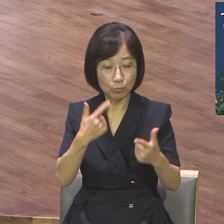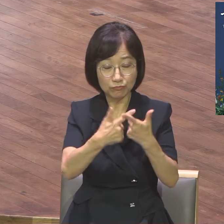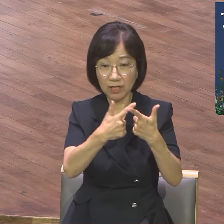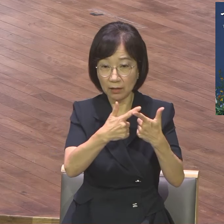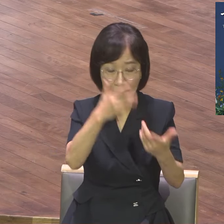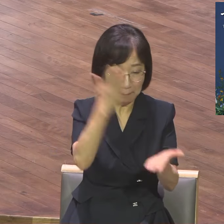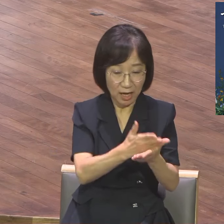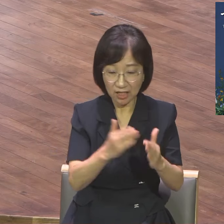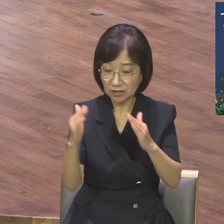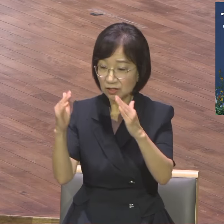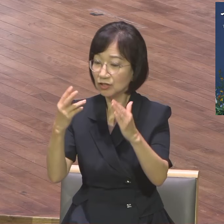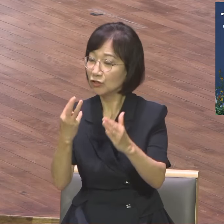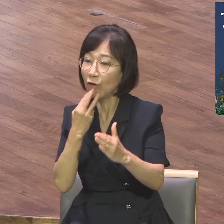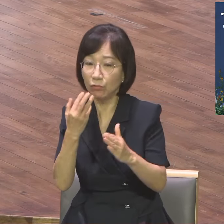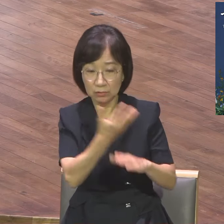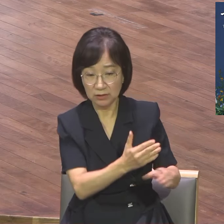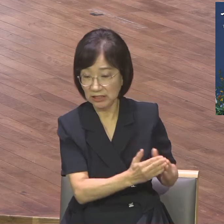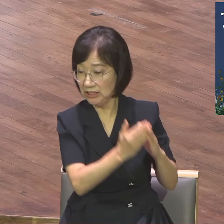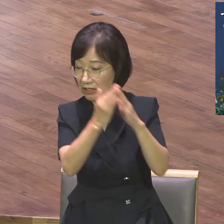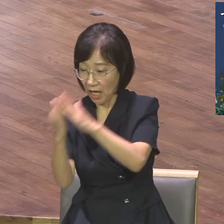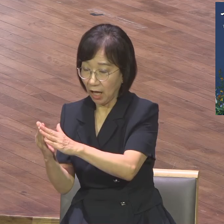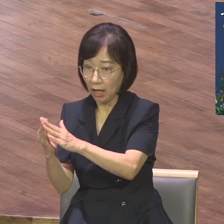단 한 명하고 논한 적이 없어요.